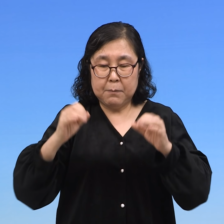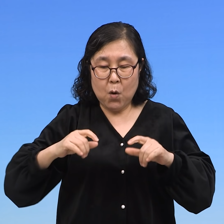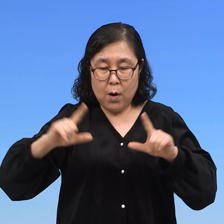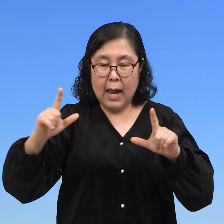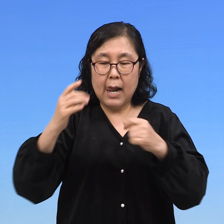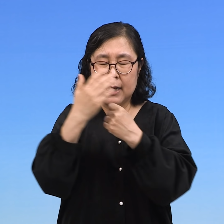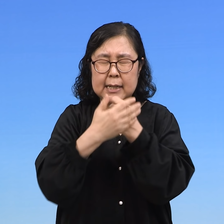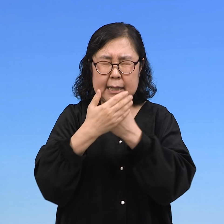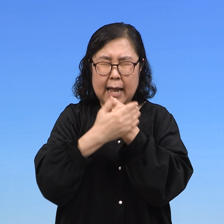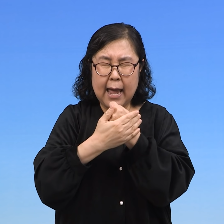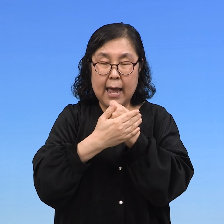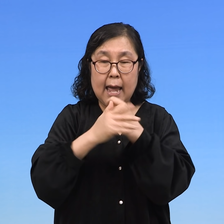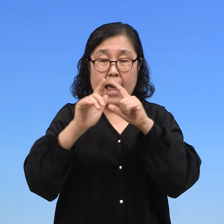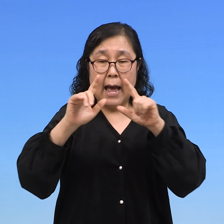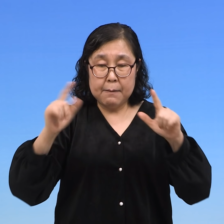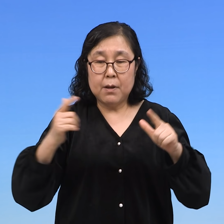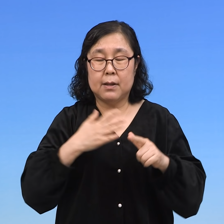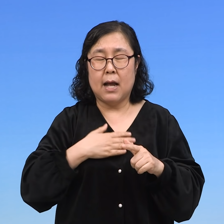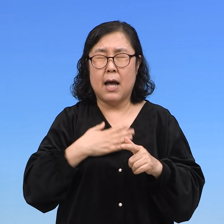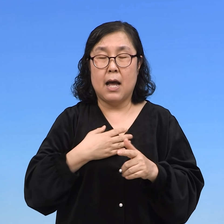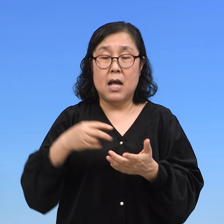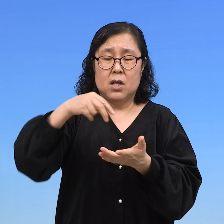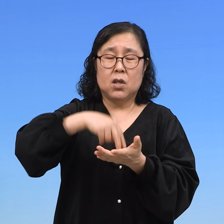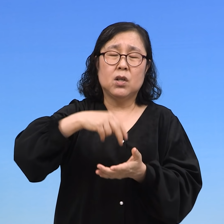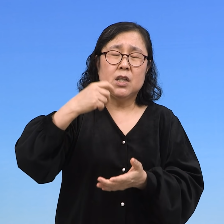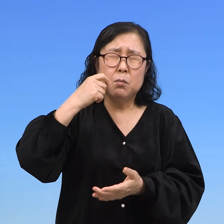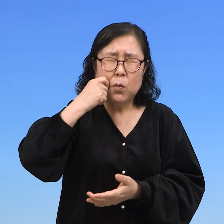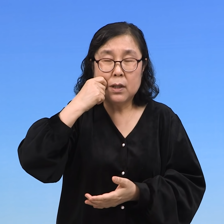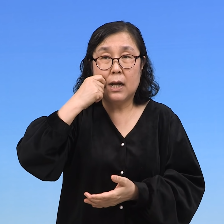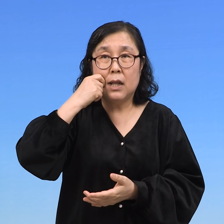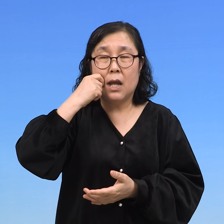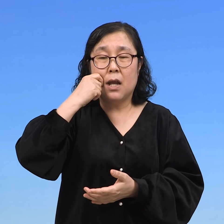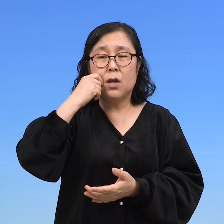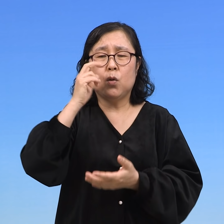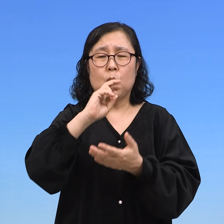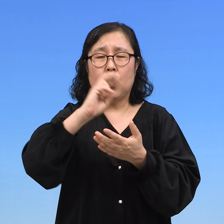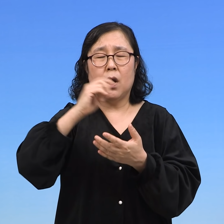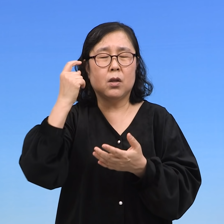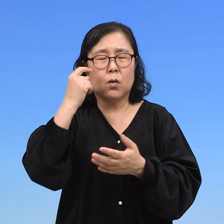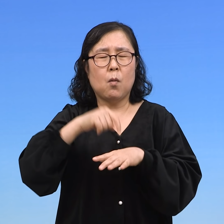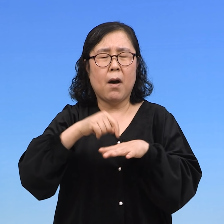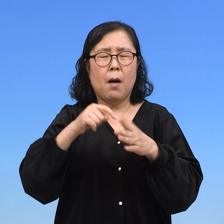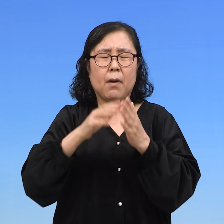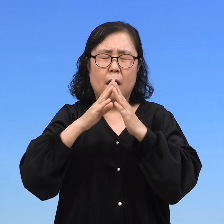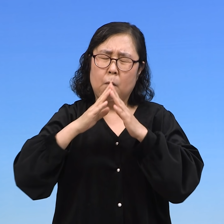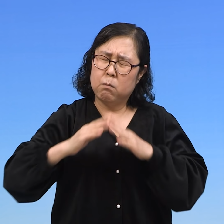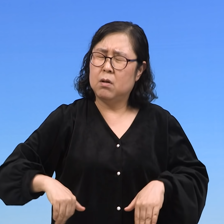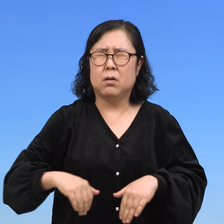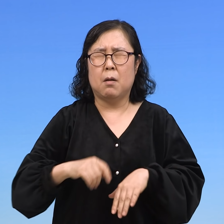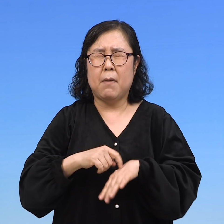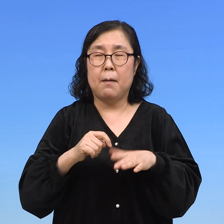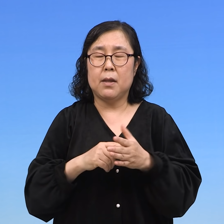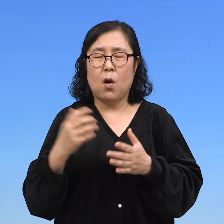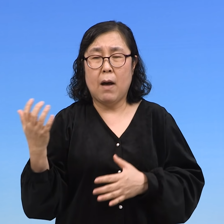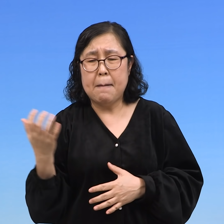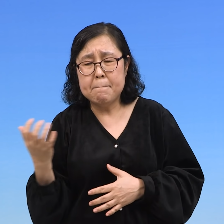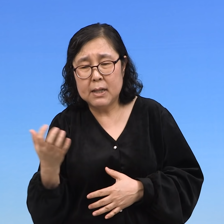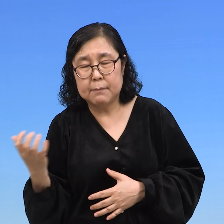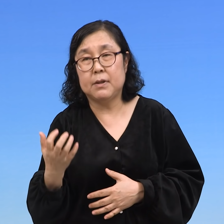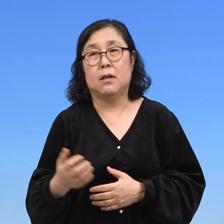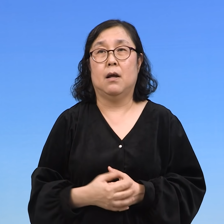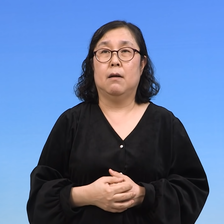아니면 나 서지 못하네 이 한대목에서 마음이 확 무너져버렸어요 그래서 너무 마음이 점이 오는